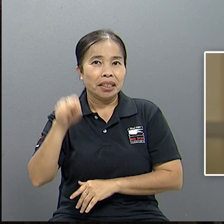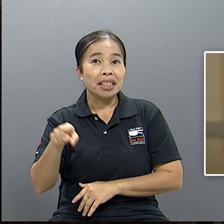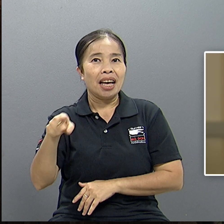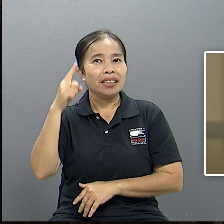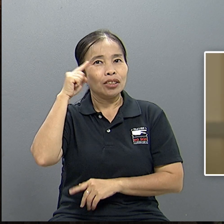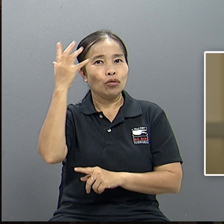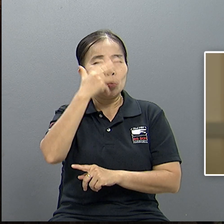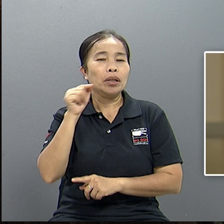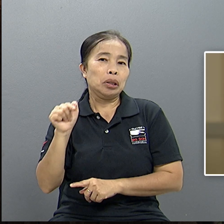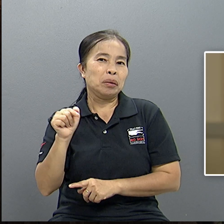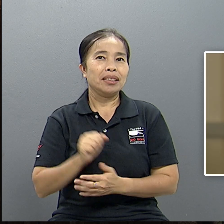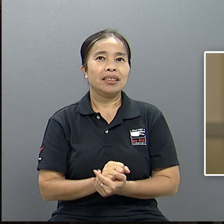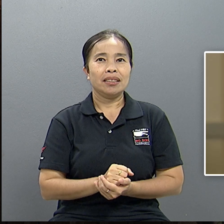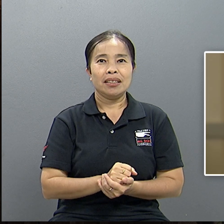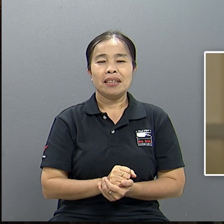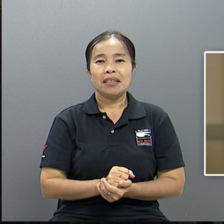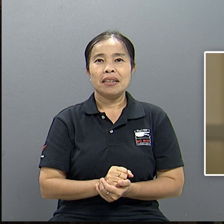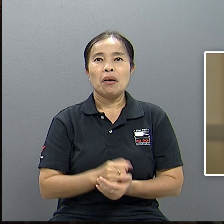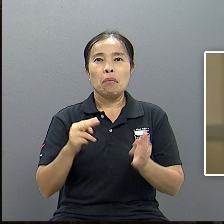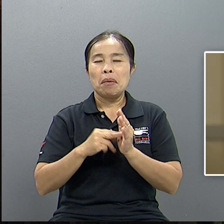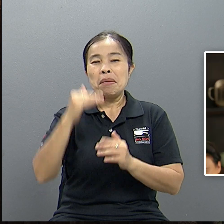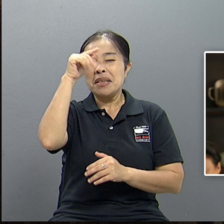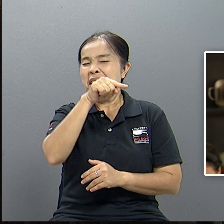น่ๆเลยค่ะไม่ใช่ใครแน่เลยค่ะ